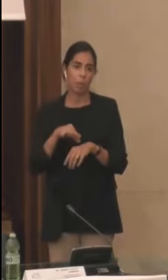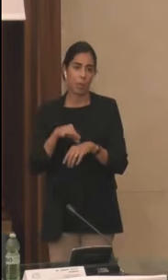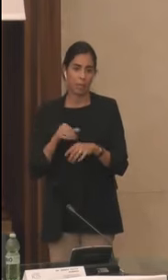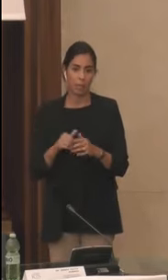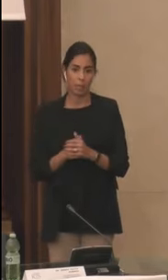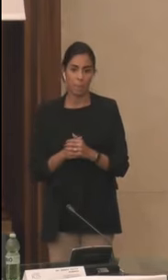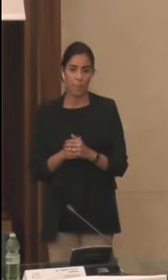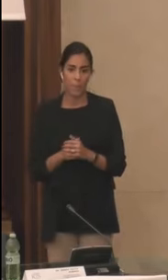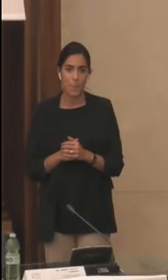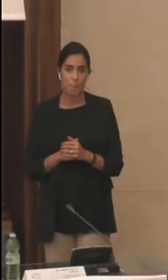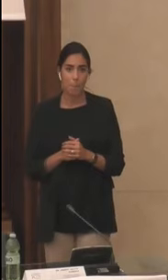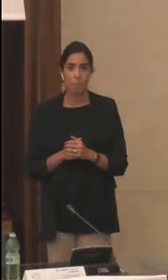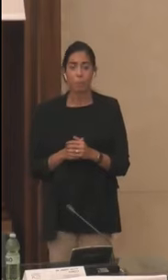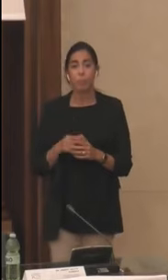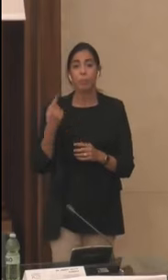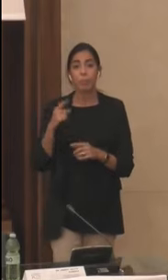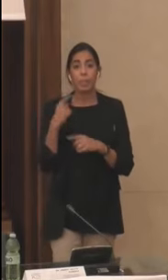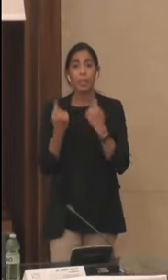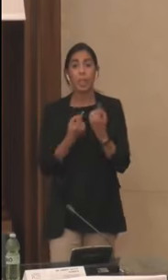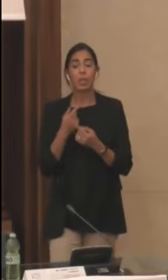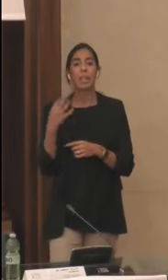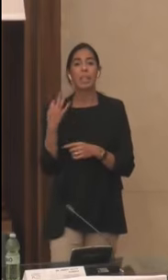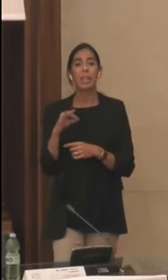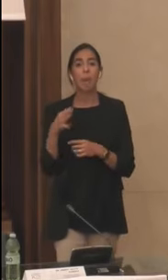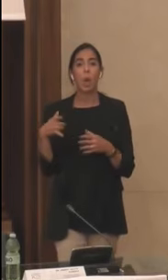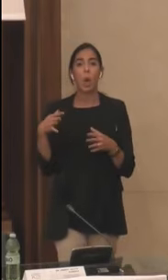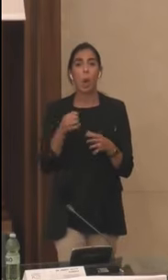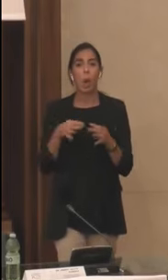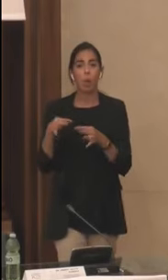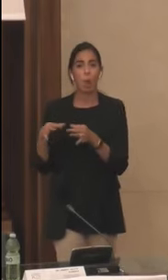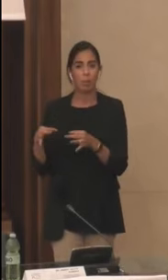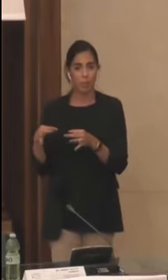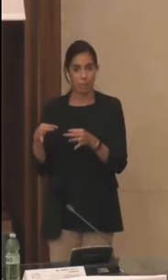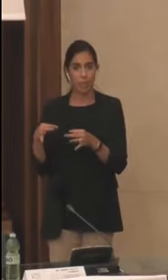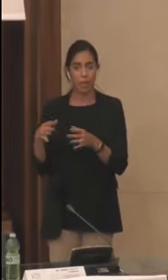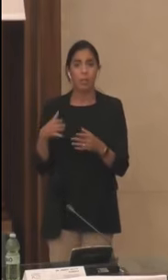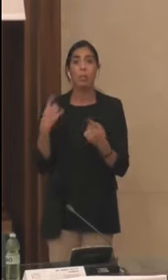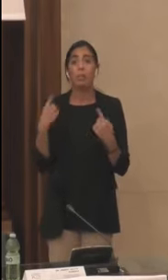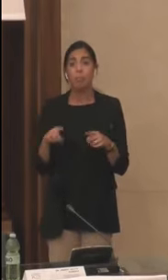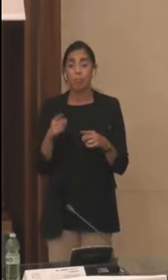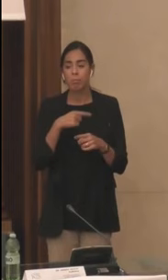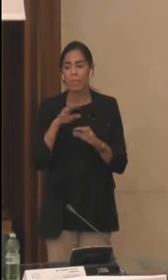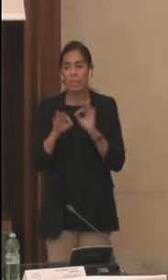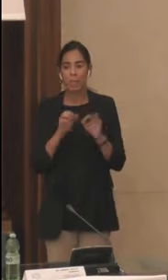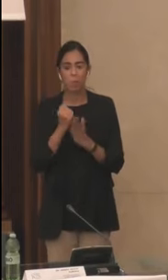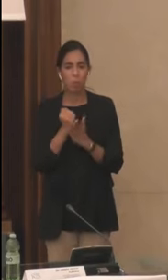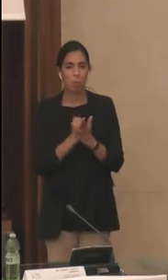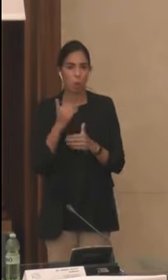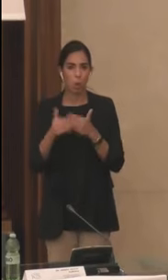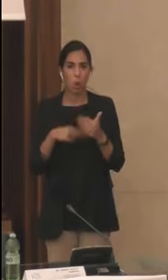Entonces, nuestro tratamiento protocolo, que inclusive corrió por América y también